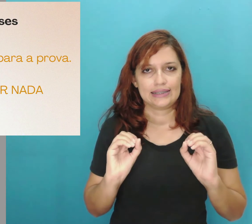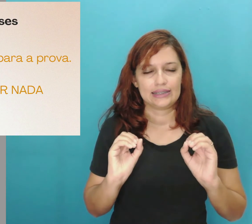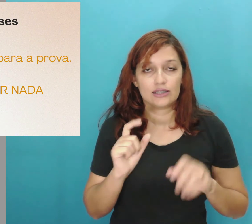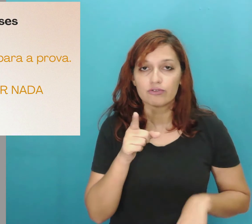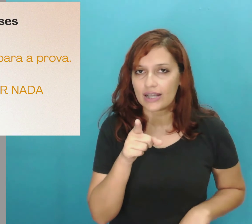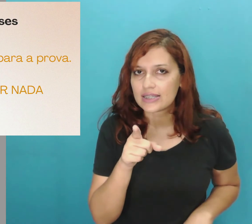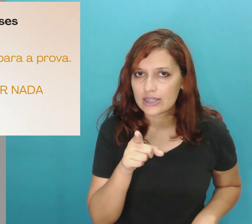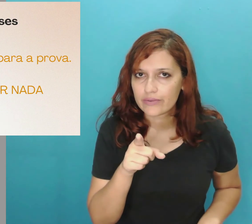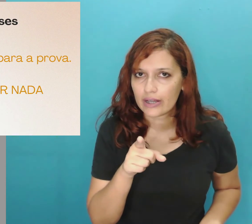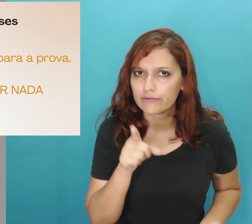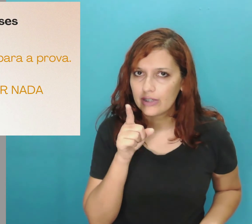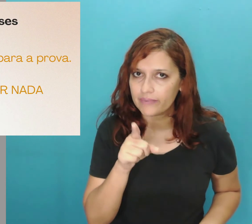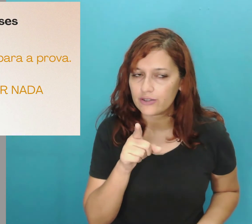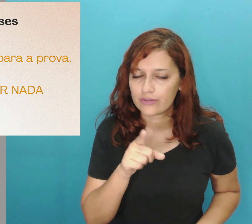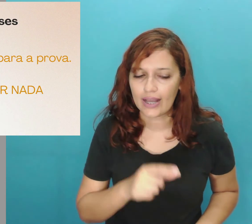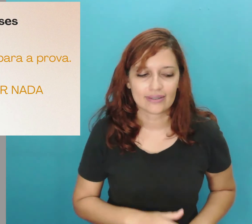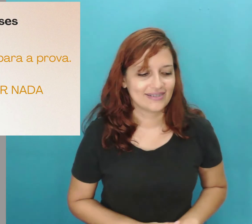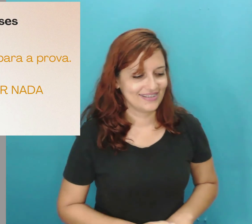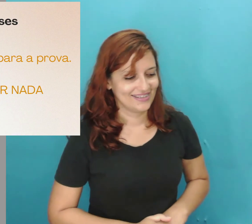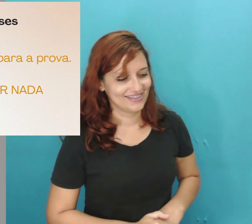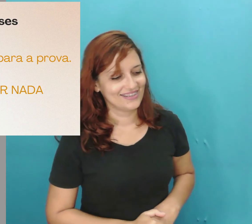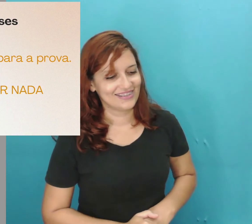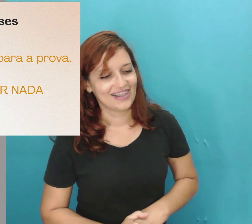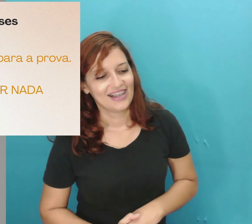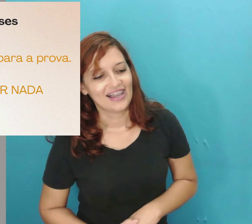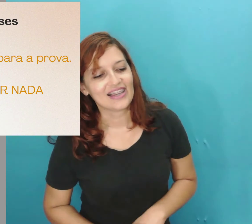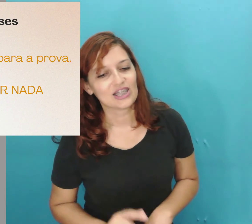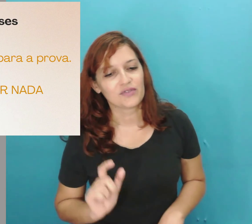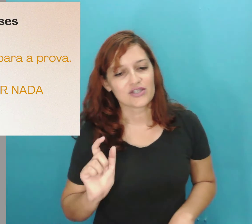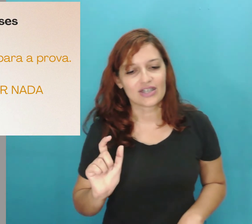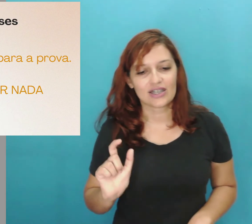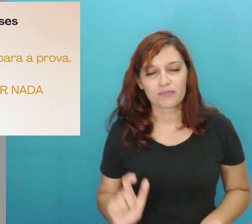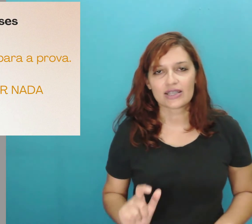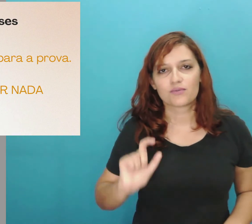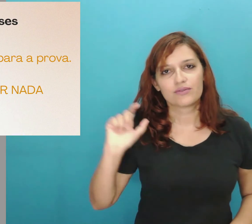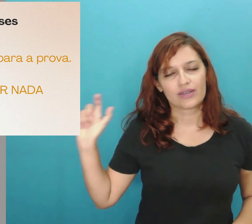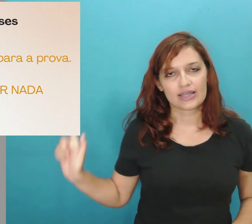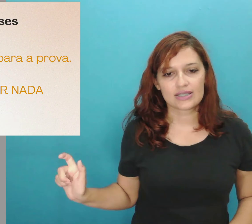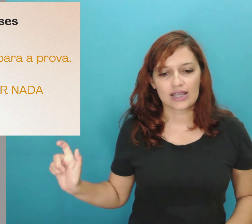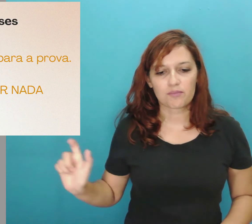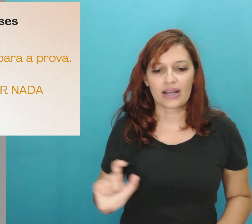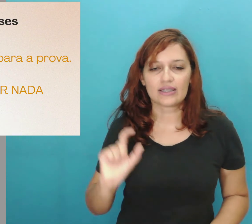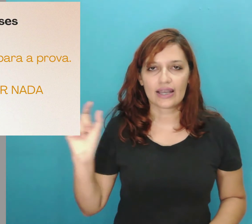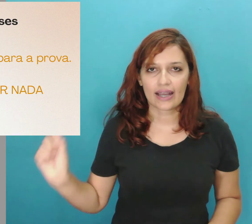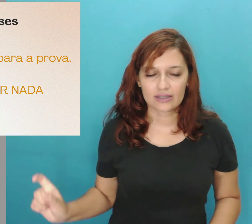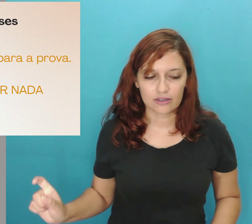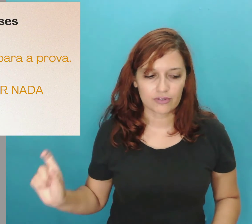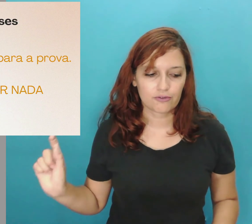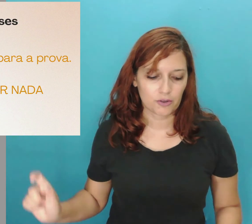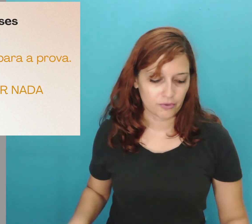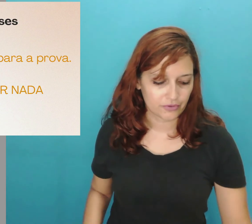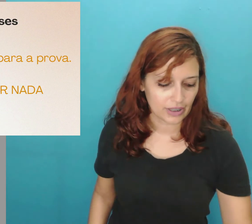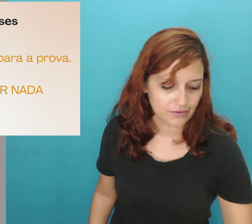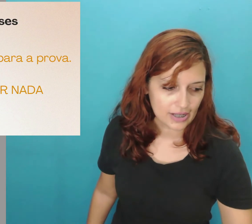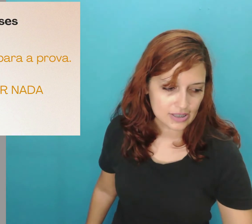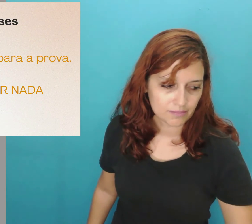Não faça isso não, viu? É para estudar. Então, veja aqui, mais uma vez, a parte negativa foi para o fim da frase.